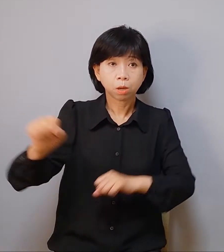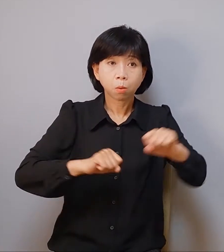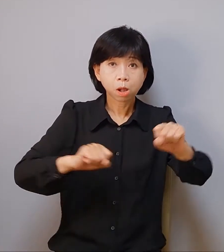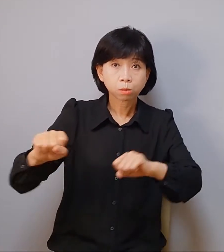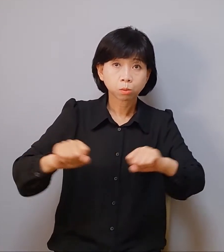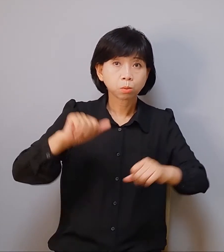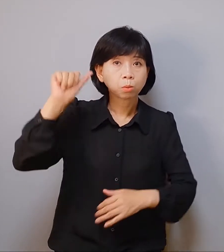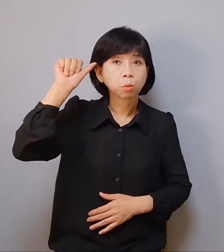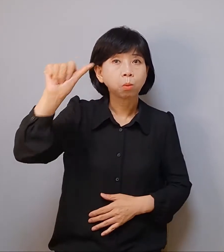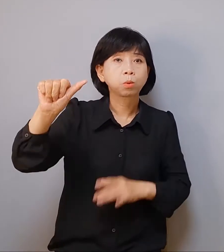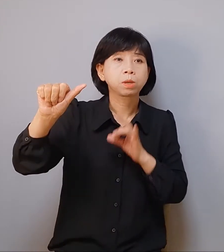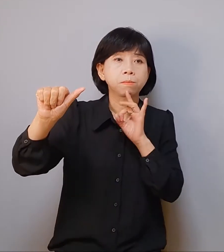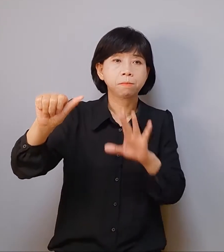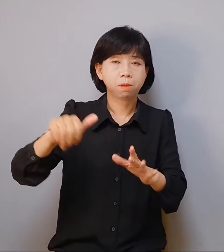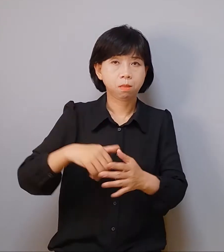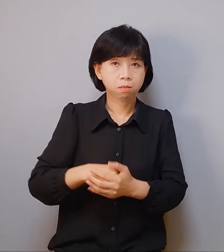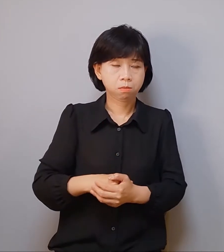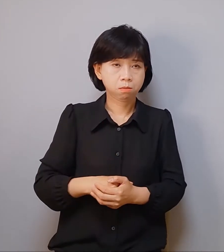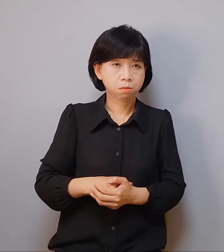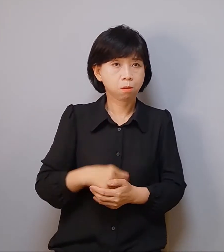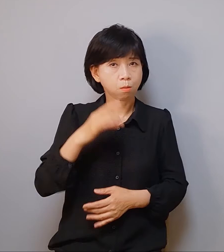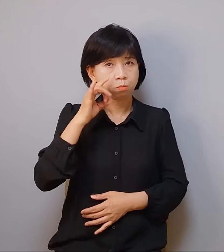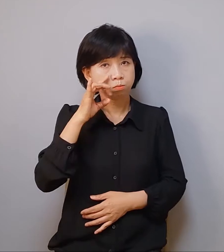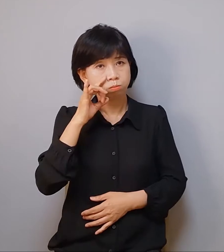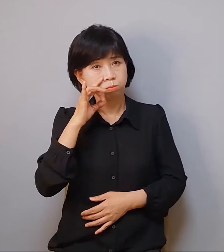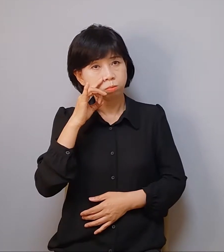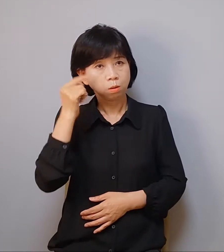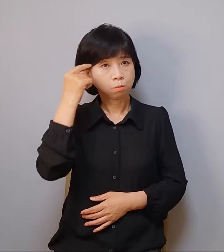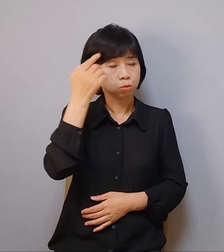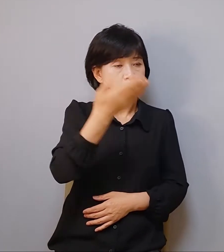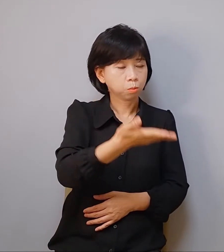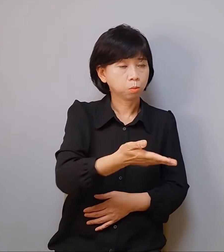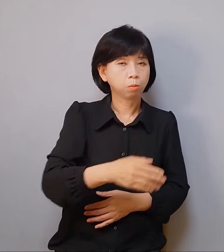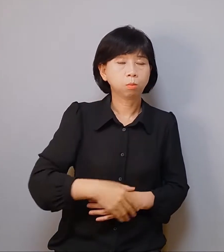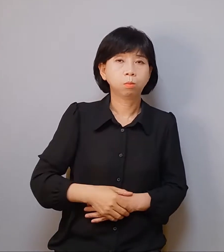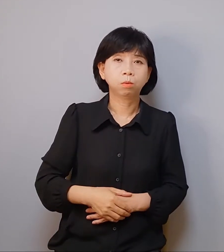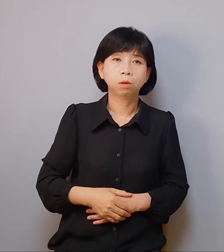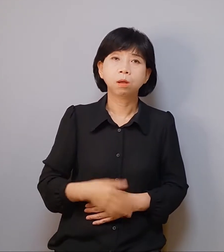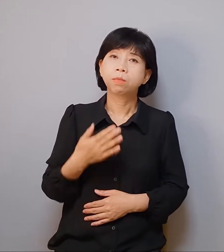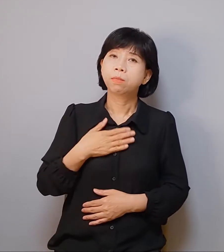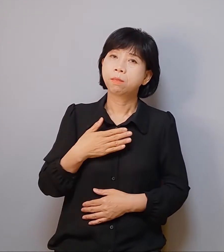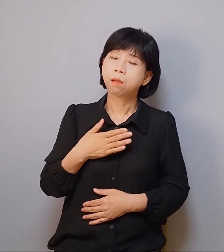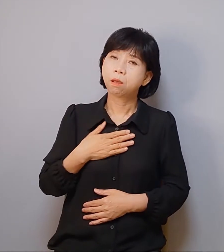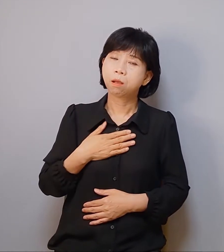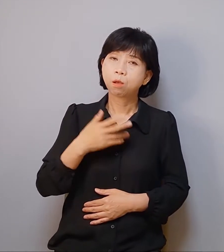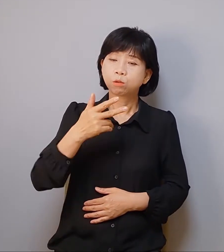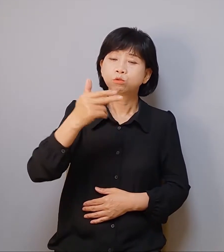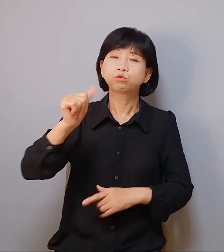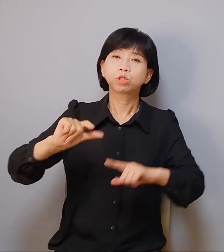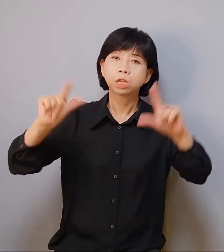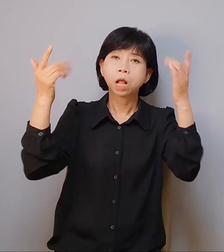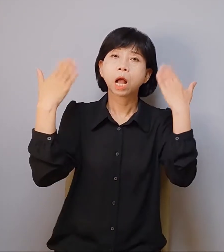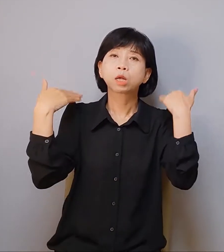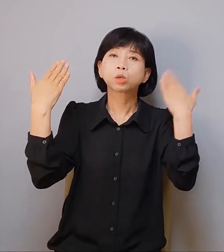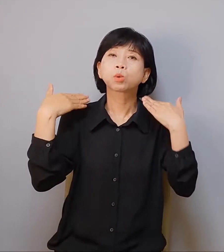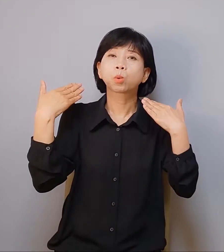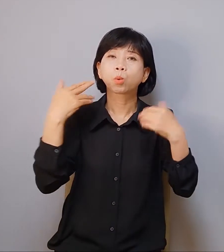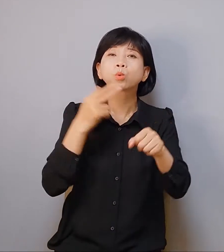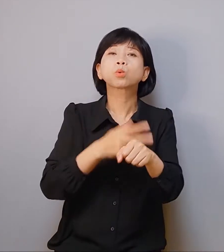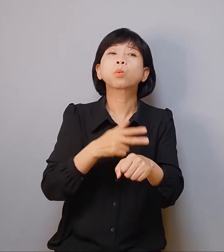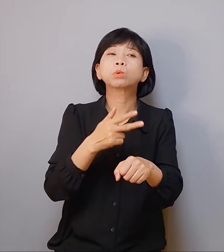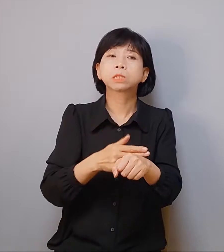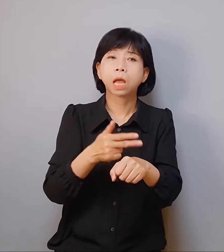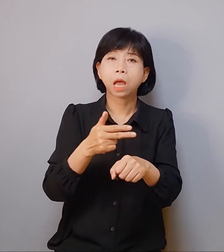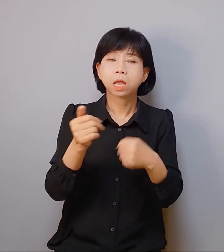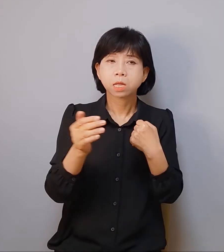카터는 대답합니다. 나는 주일학교 교사입니다. 하나님의 아이들을 가르쳐야 하기 때문에 지금